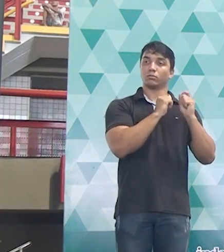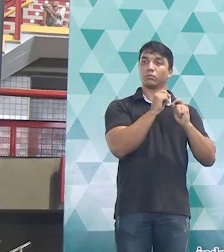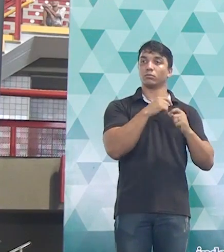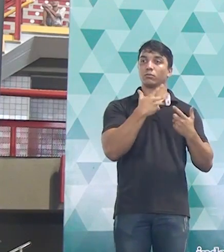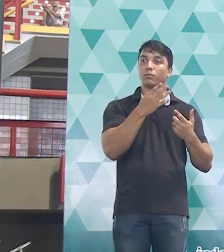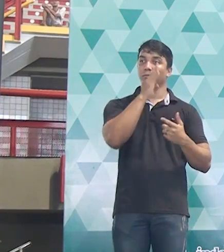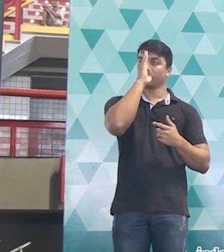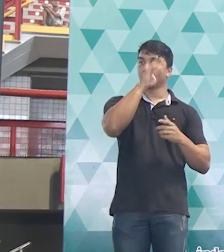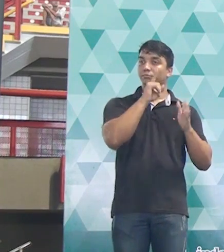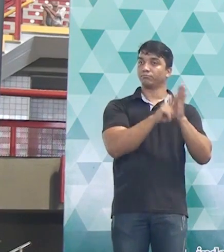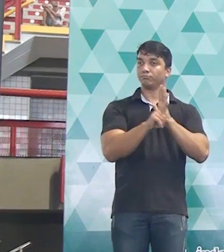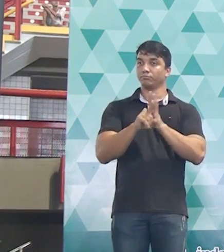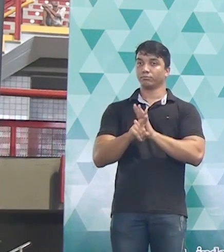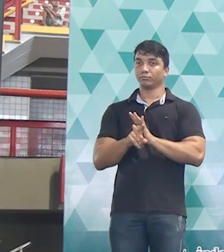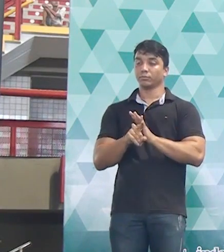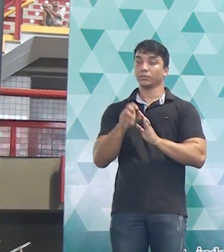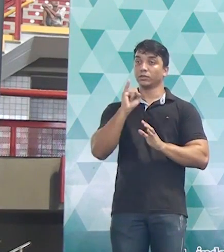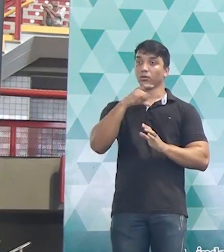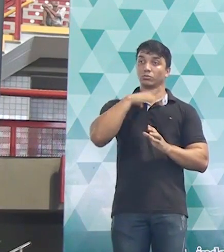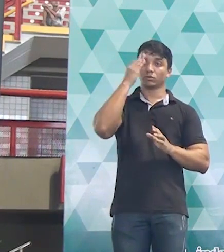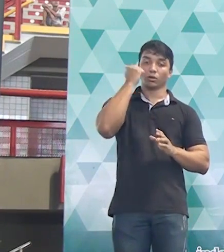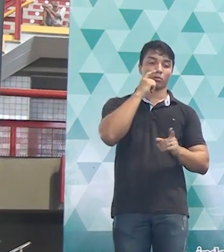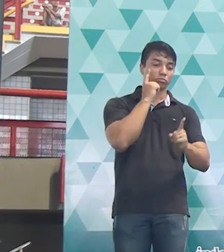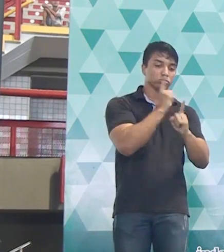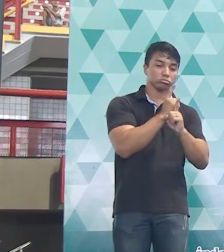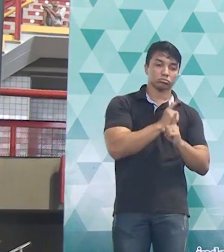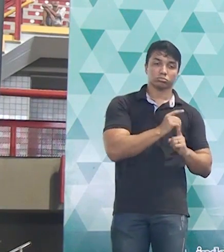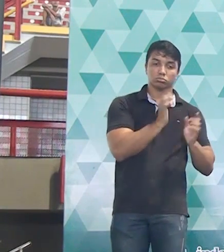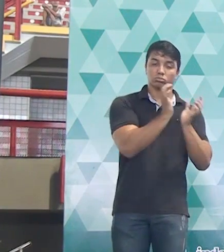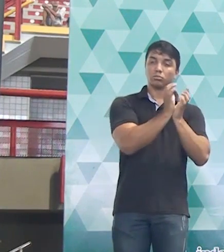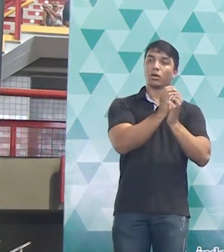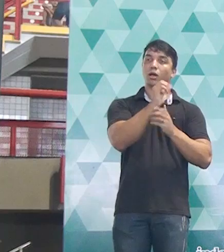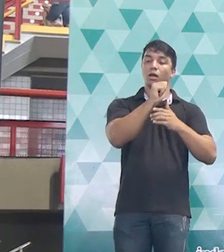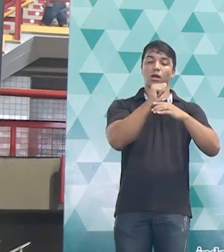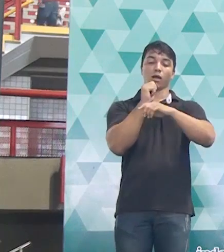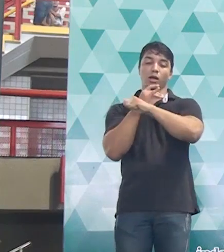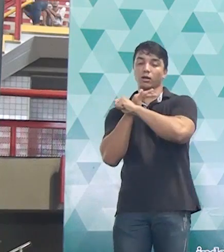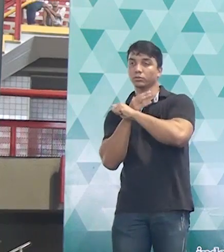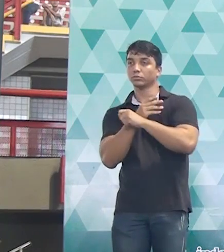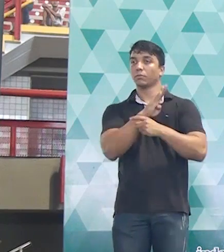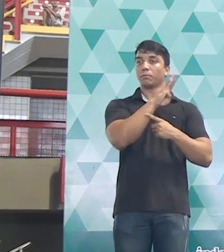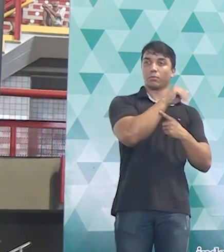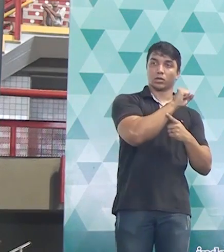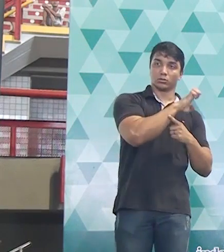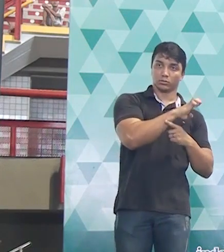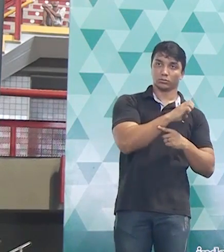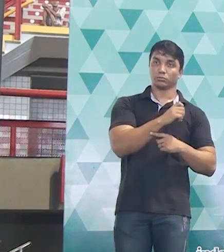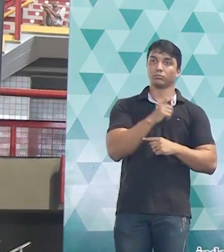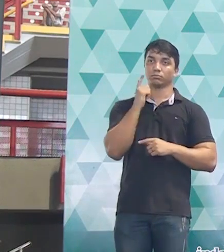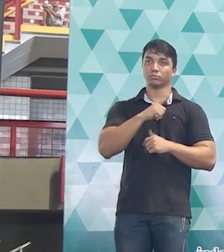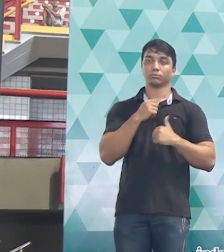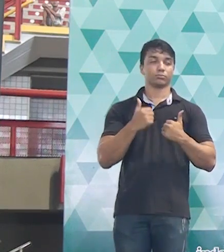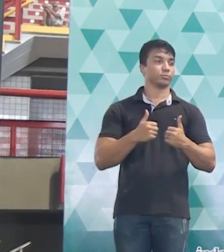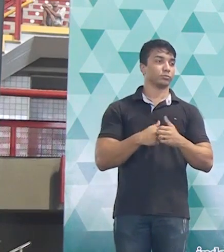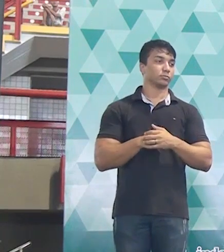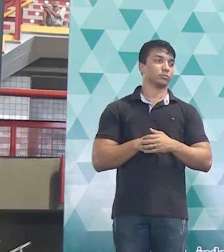as questões. Se você souber classificar um ácido, uma base, você vai fazer tudo que tem aí de questão. Tá